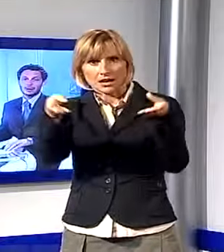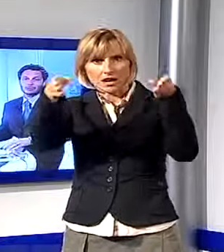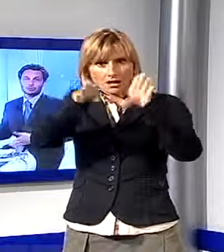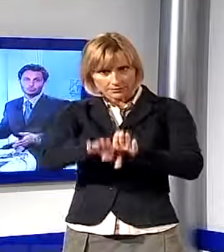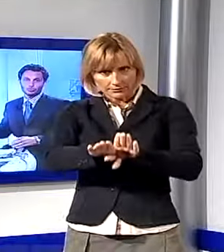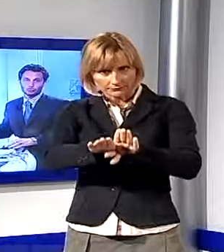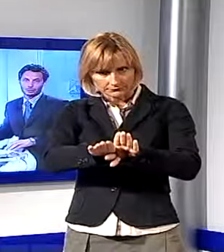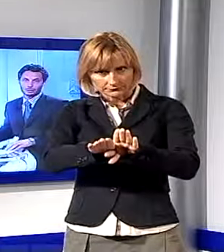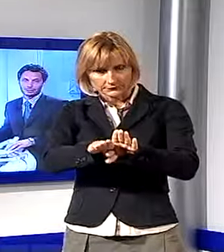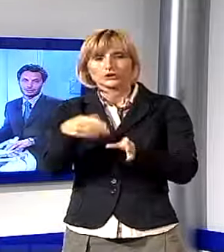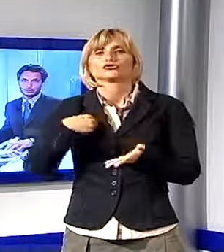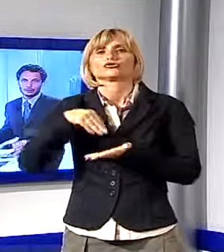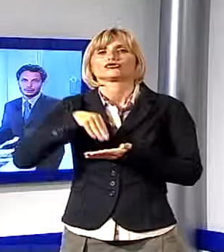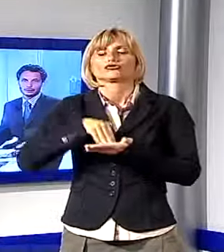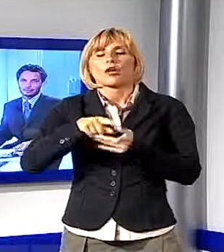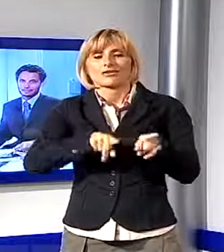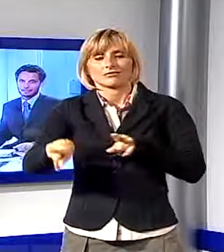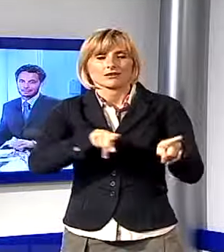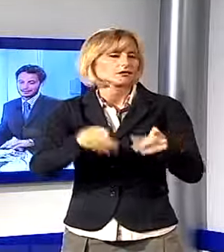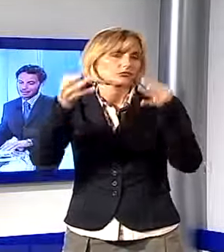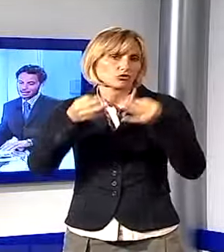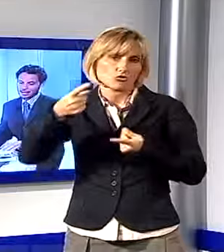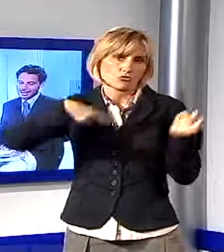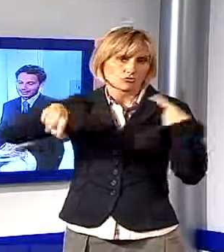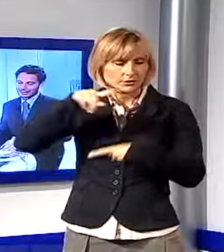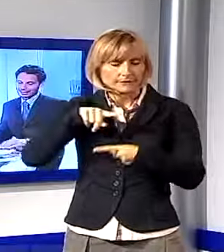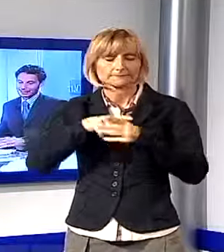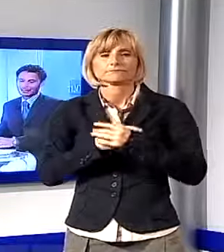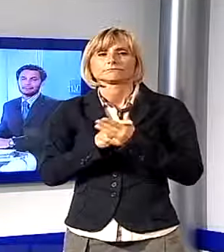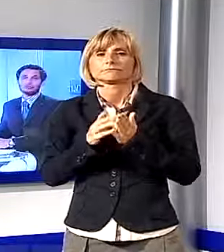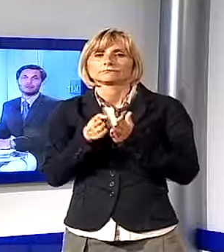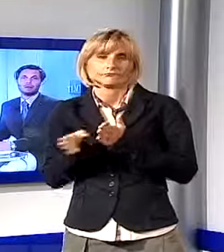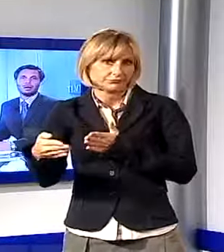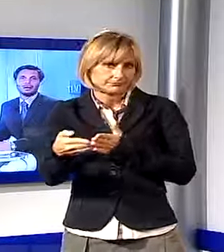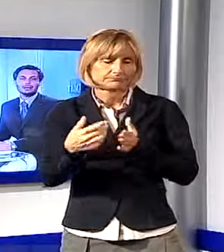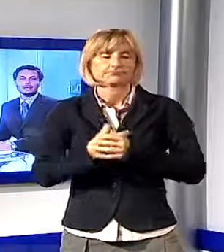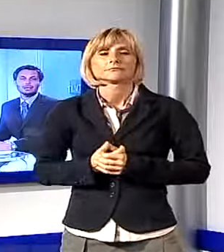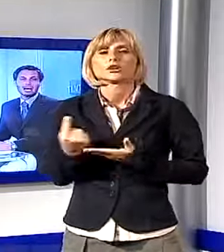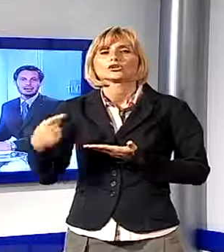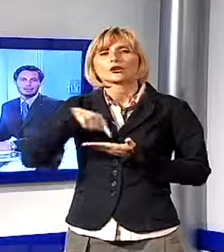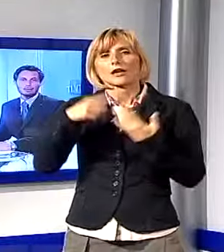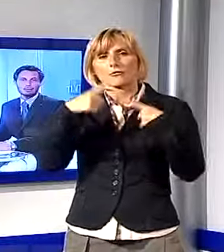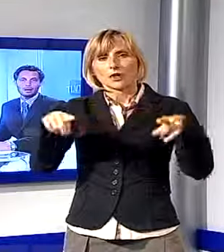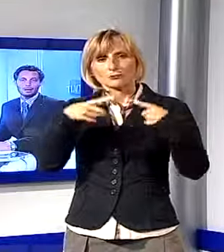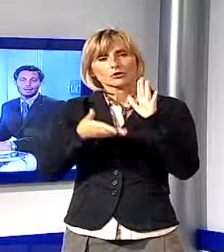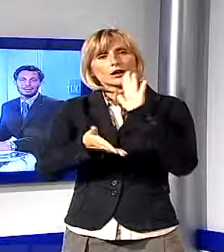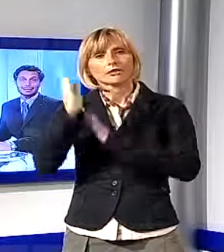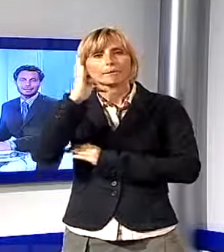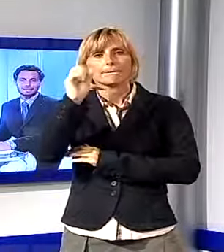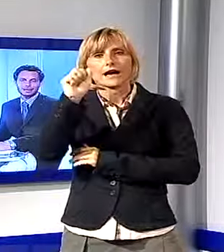Sul posto ci saranno tutte le indicazioni per la viabilità alternativa. Torniamo alla musica, andiamo a Barga per parlare di